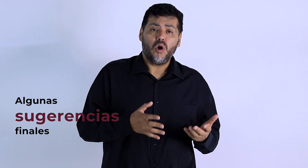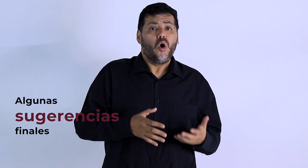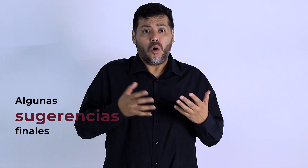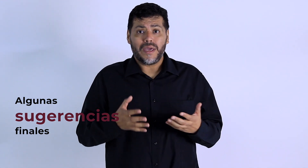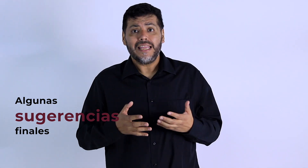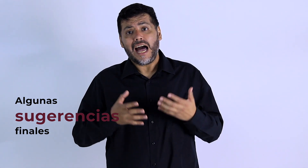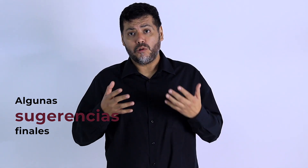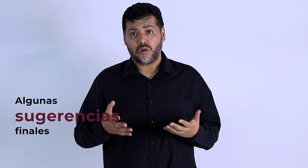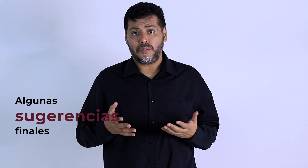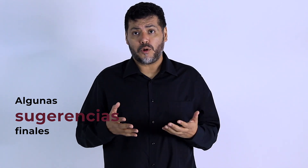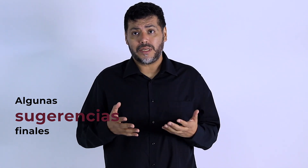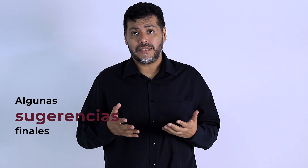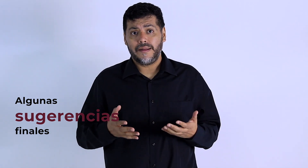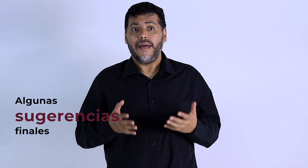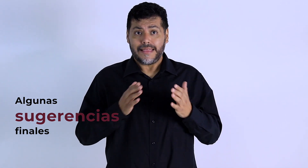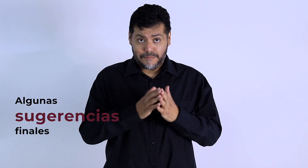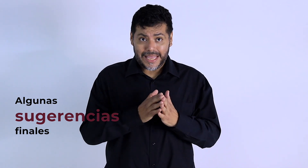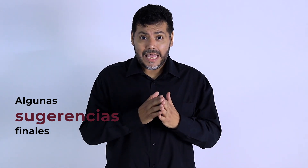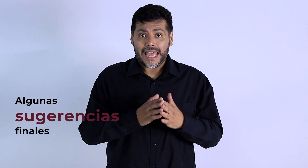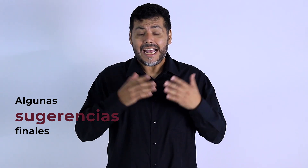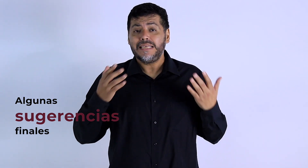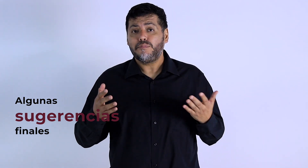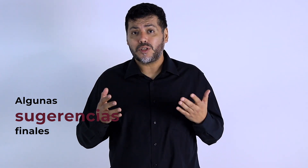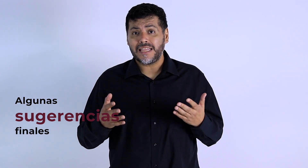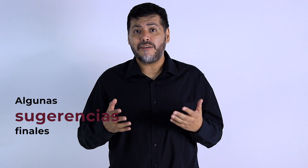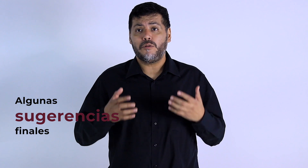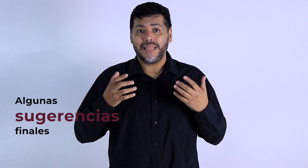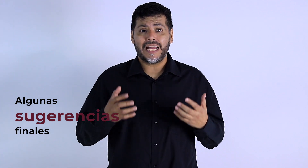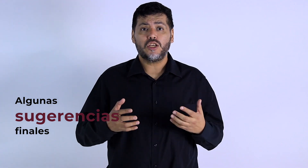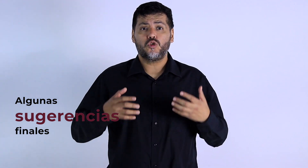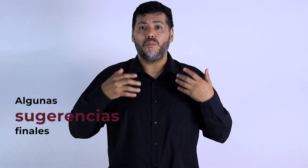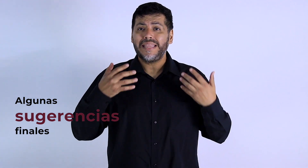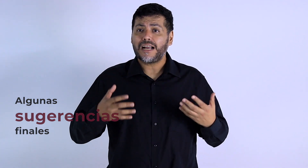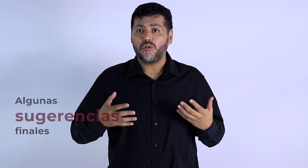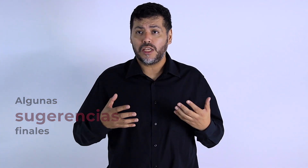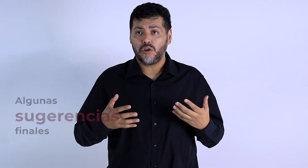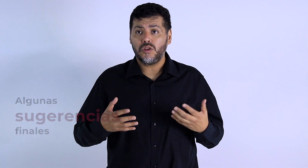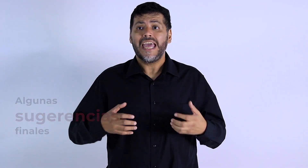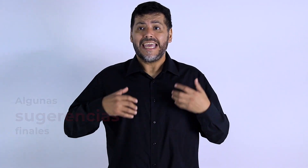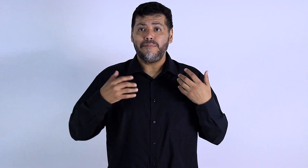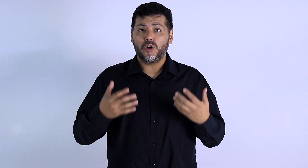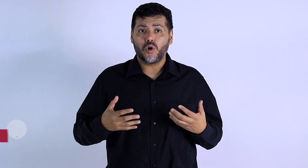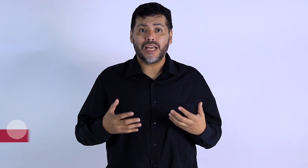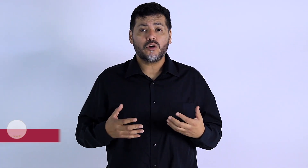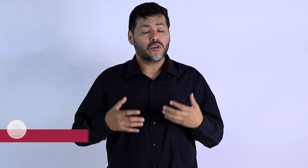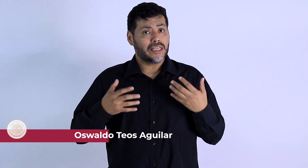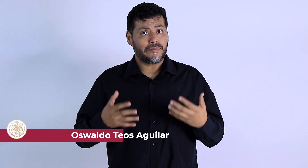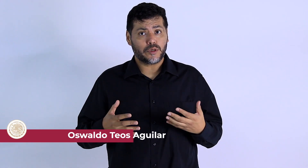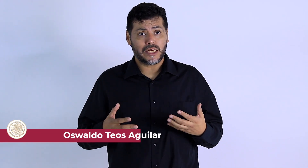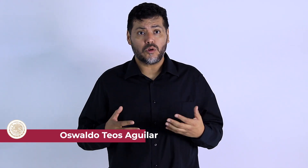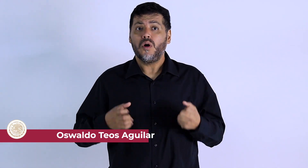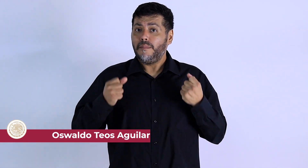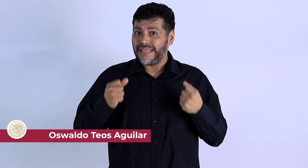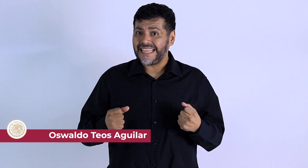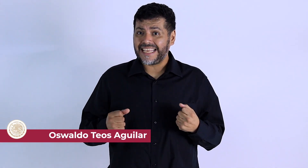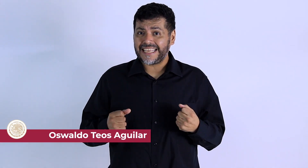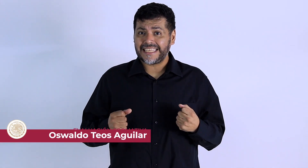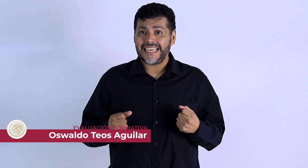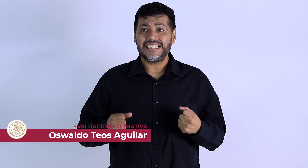o bien autorreportes. También es importante fomentar su metacognición involucrándolos en el proceso mediante estrategias